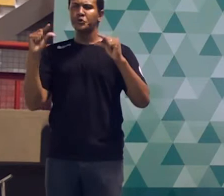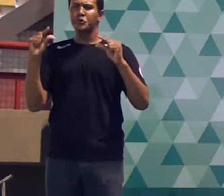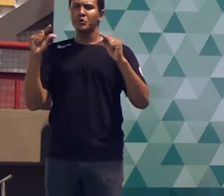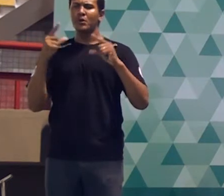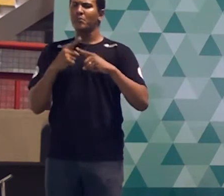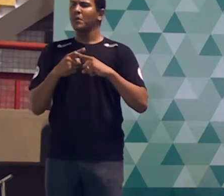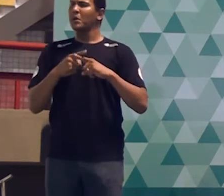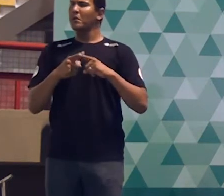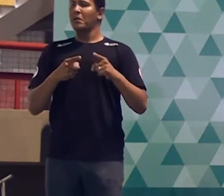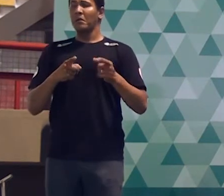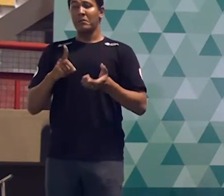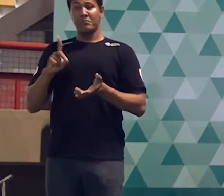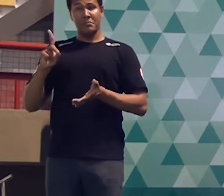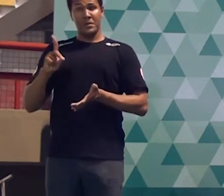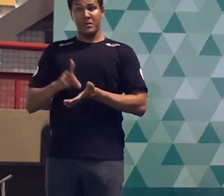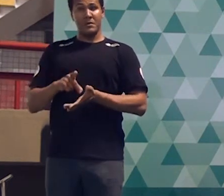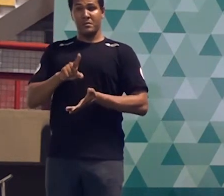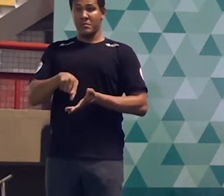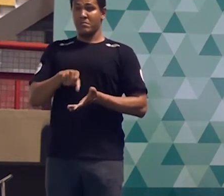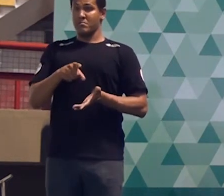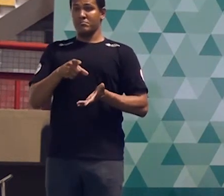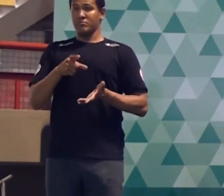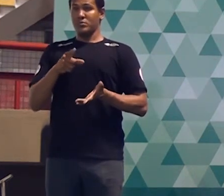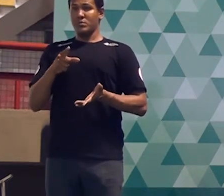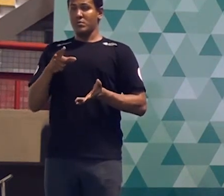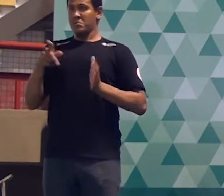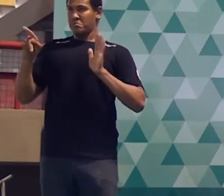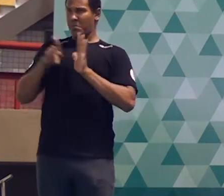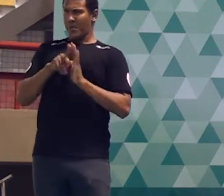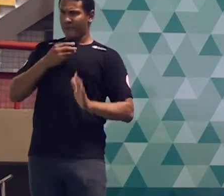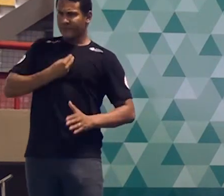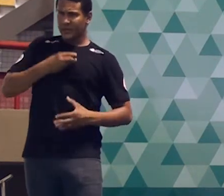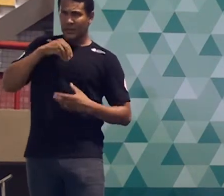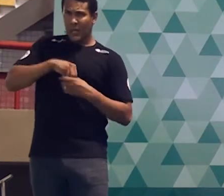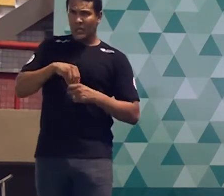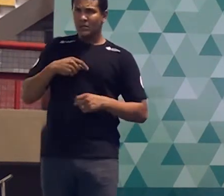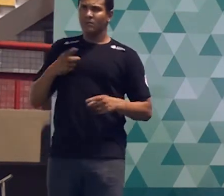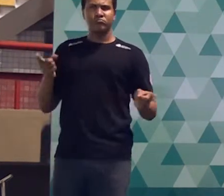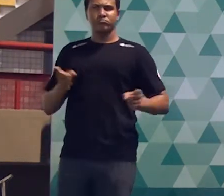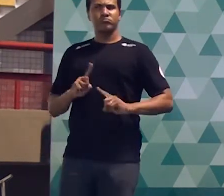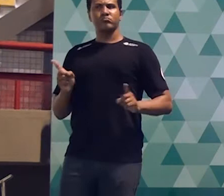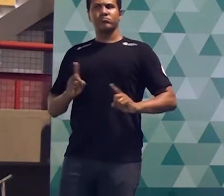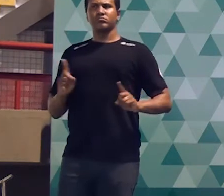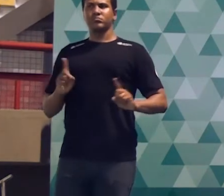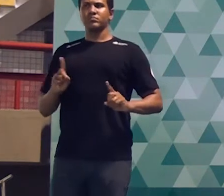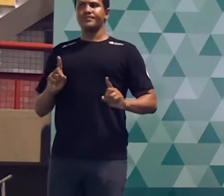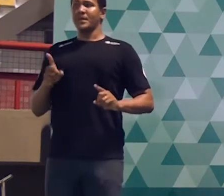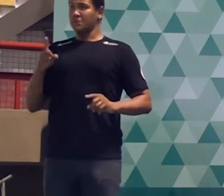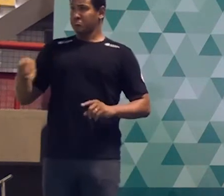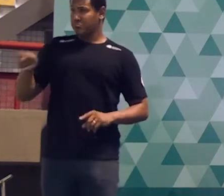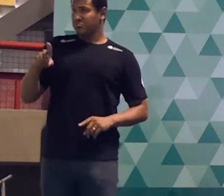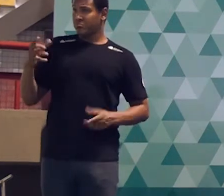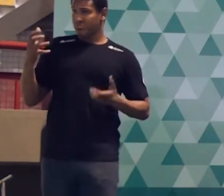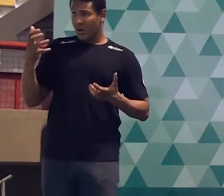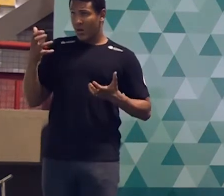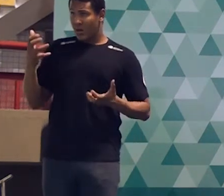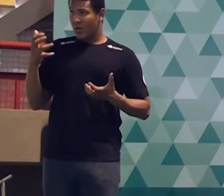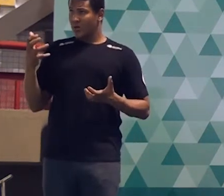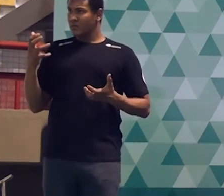não devem fazer parte da nossa vida. Se vocês quiserem sair daqui hoje com